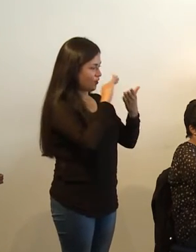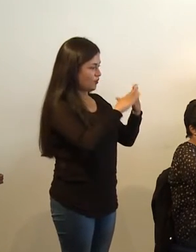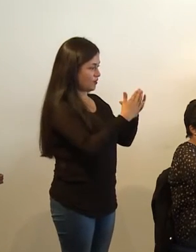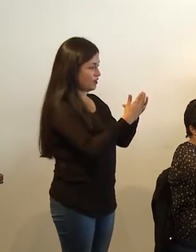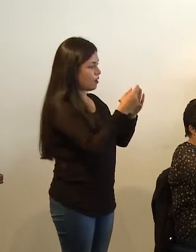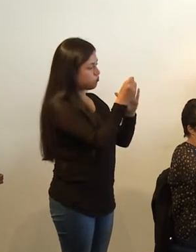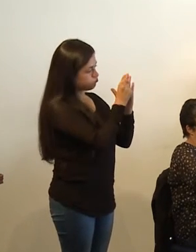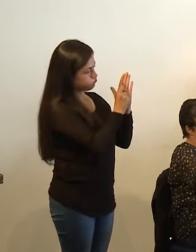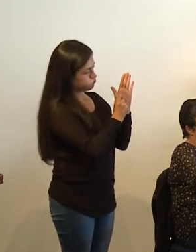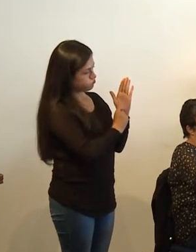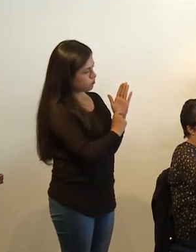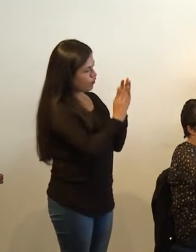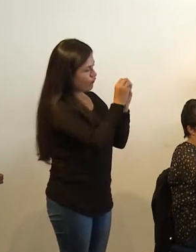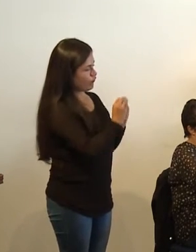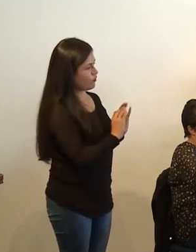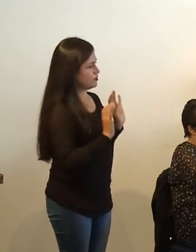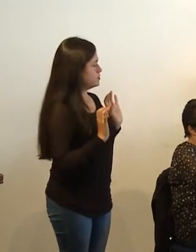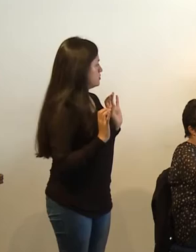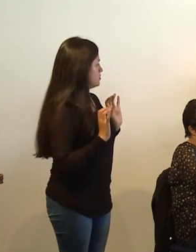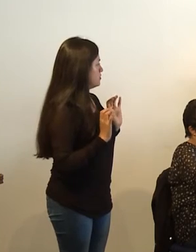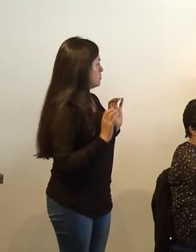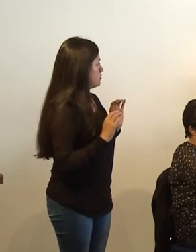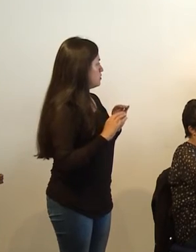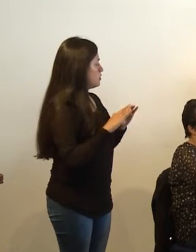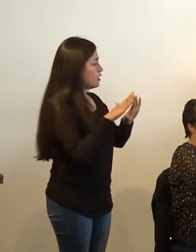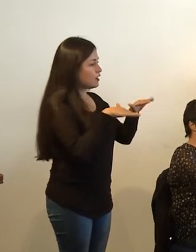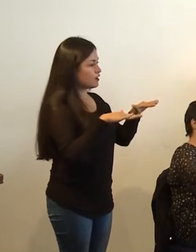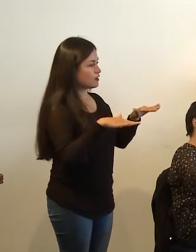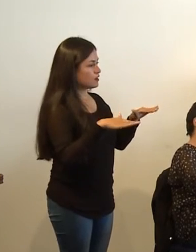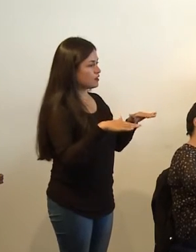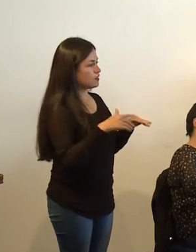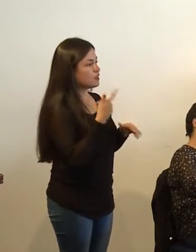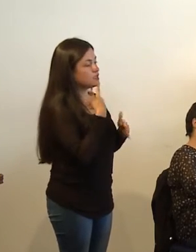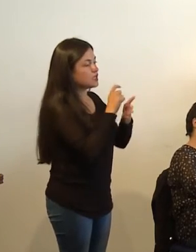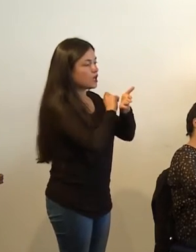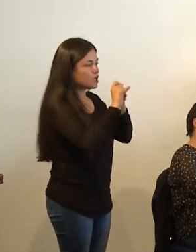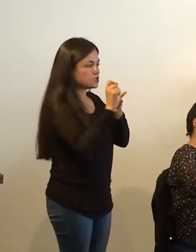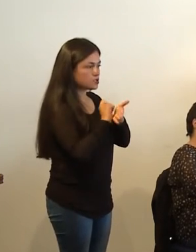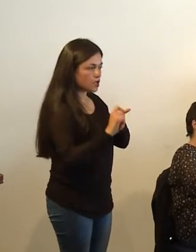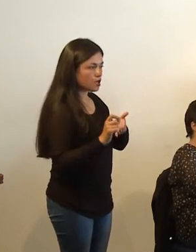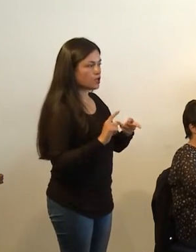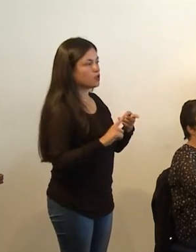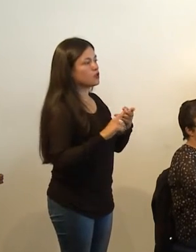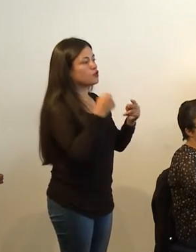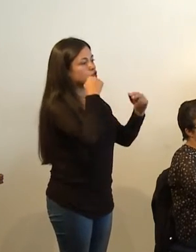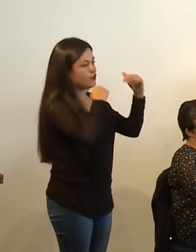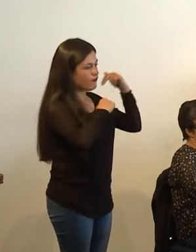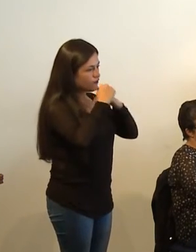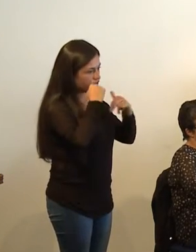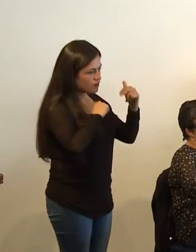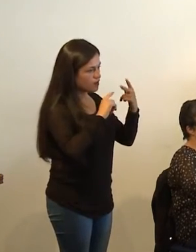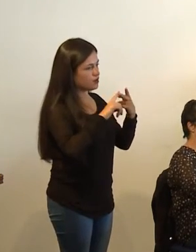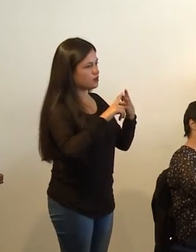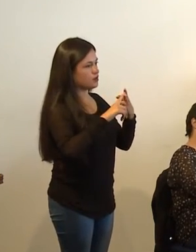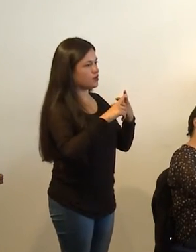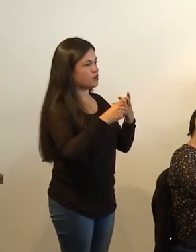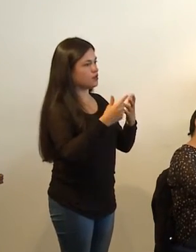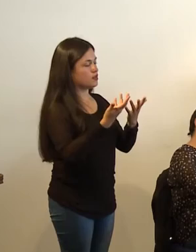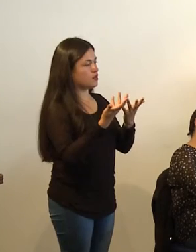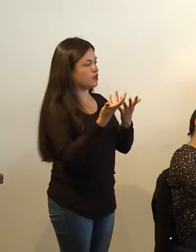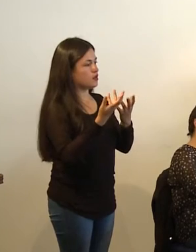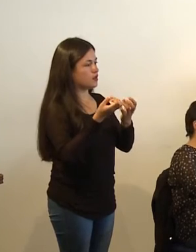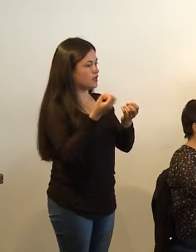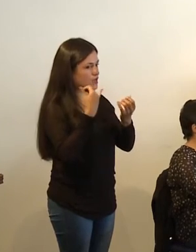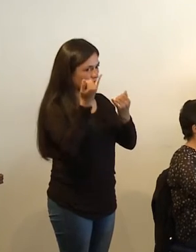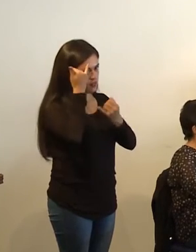estos contenidos. Es decir, a partir de los escritos e ideas de Freire, de esa recepción que hubo